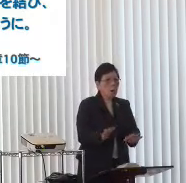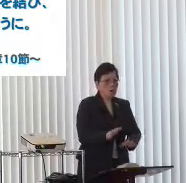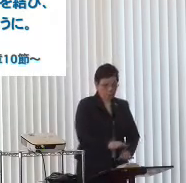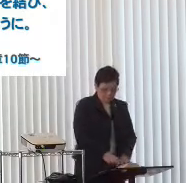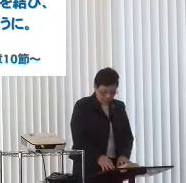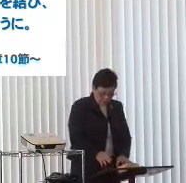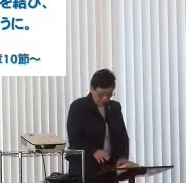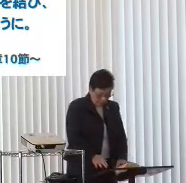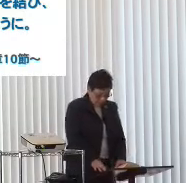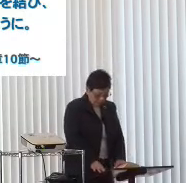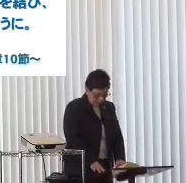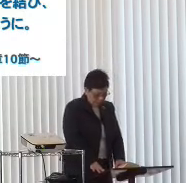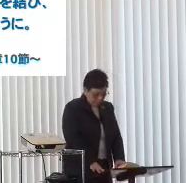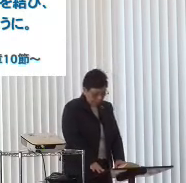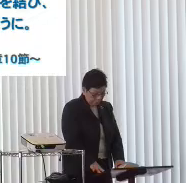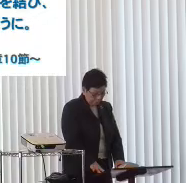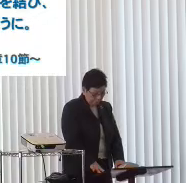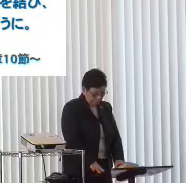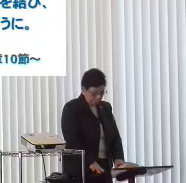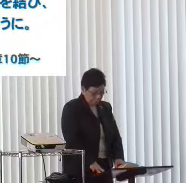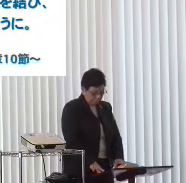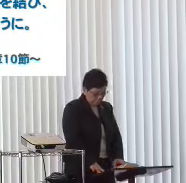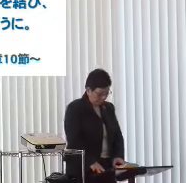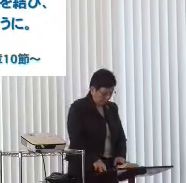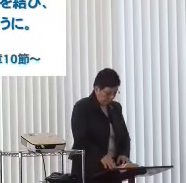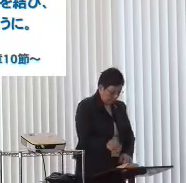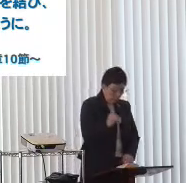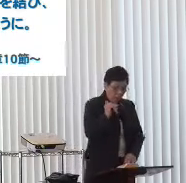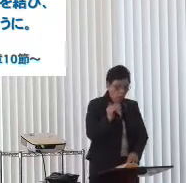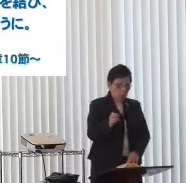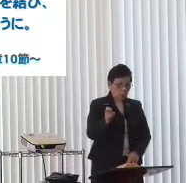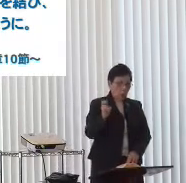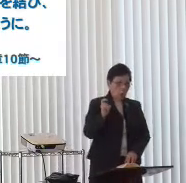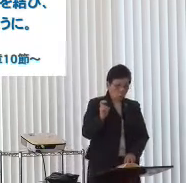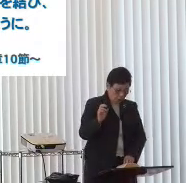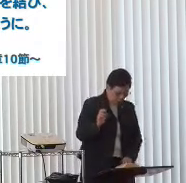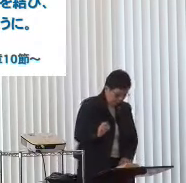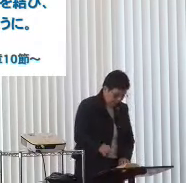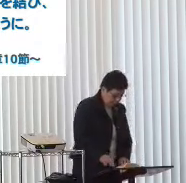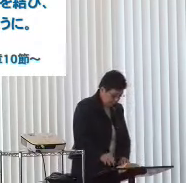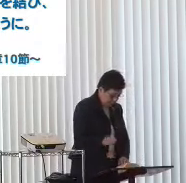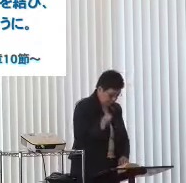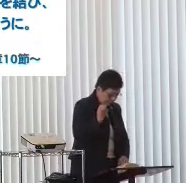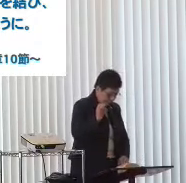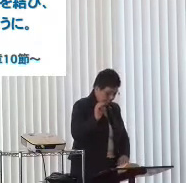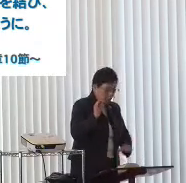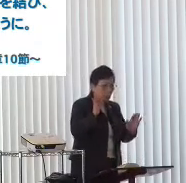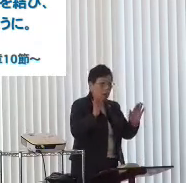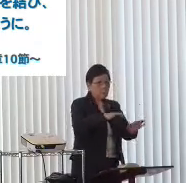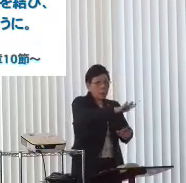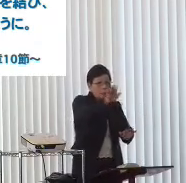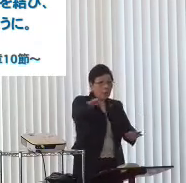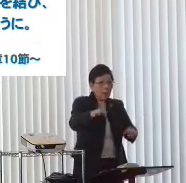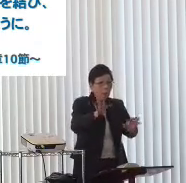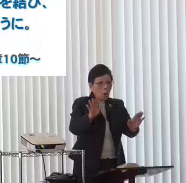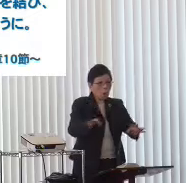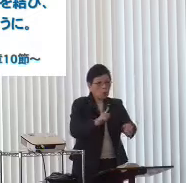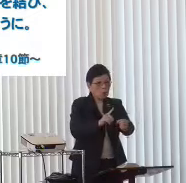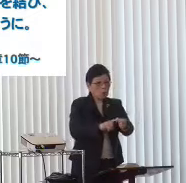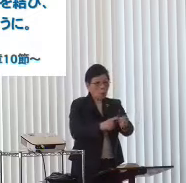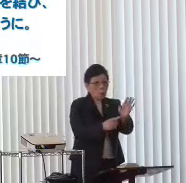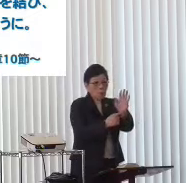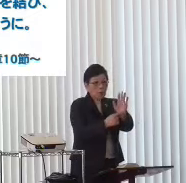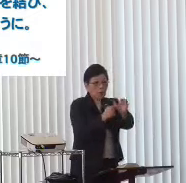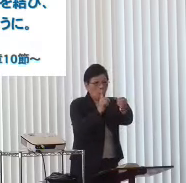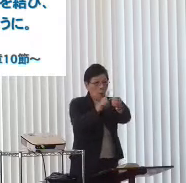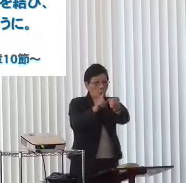だけを取り上げてですね、お話したいと思うんですけれども、皆さんもうすでに今年の目標はお決めになりました